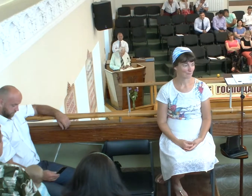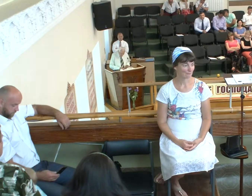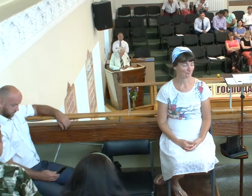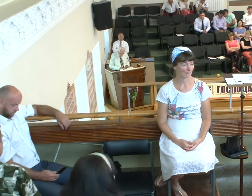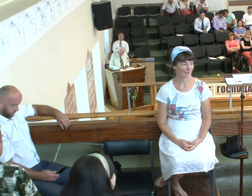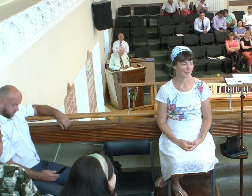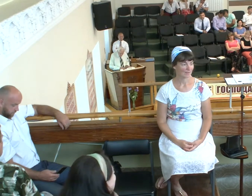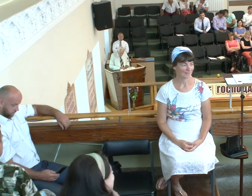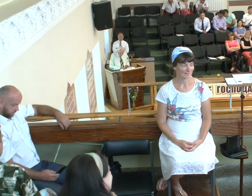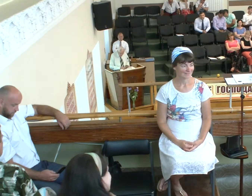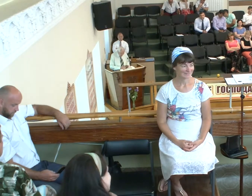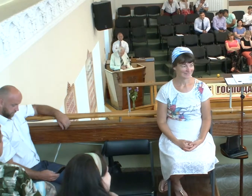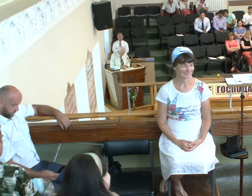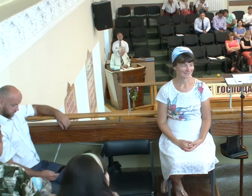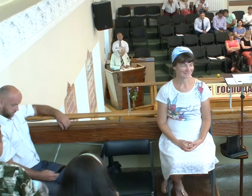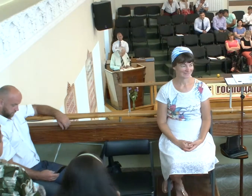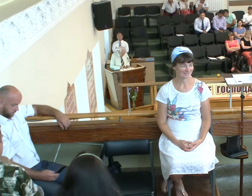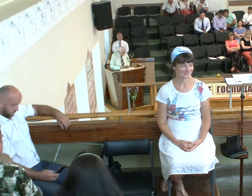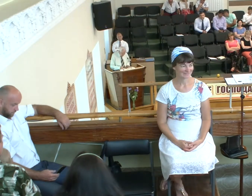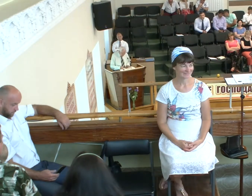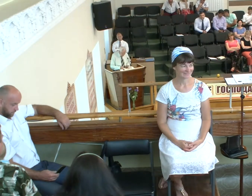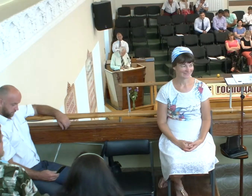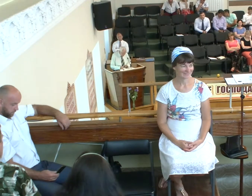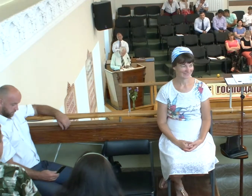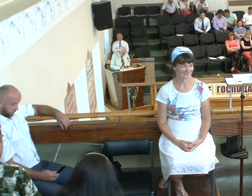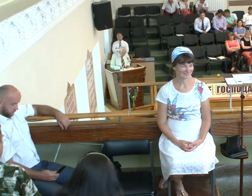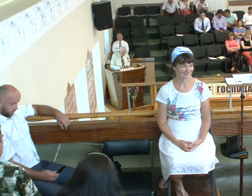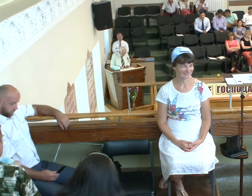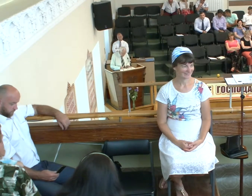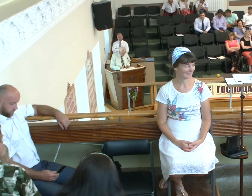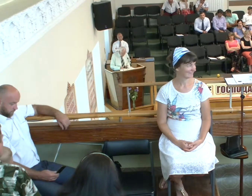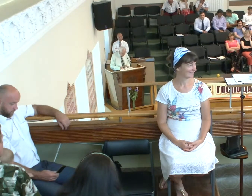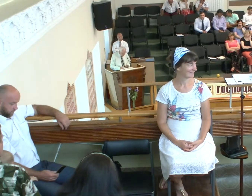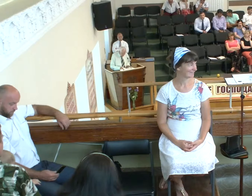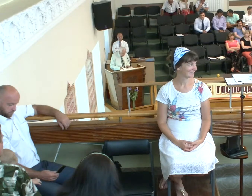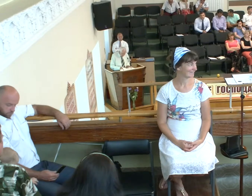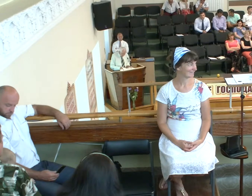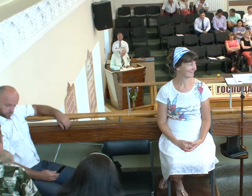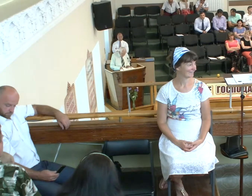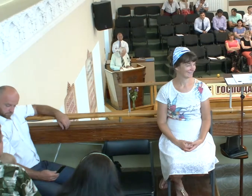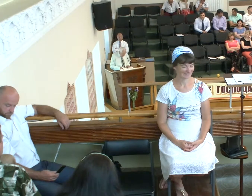апостол Павел, который Галатам писал первое послание,